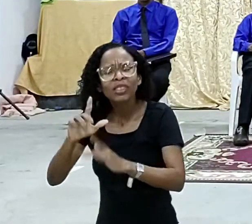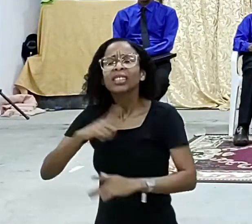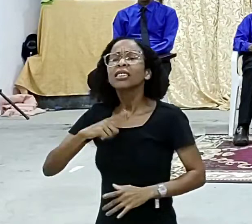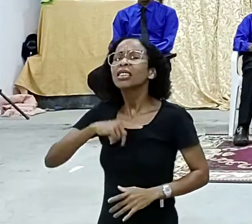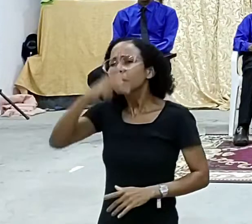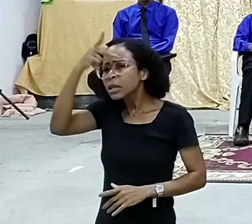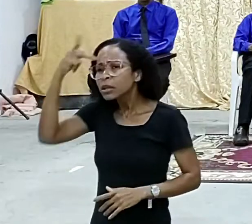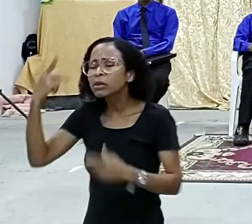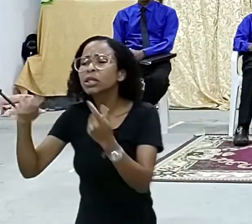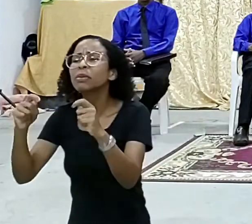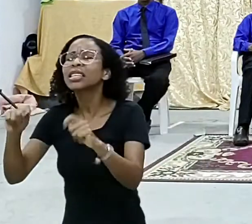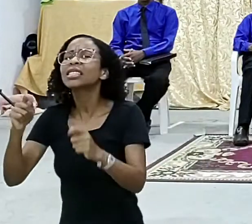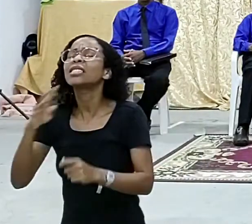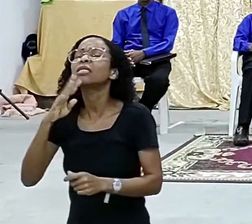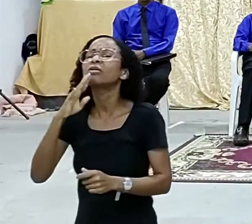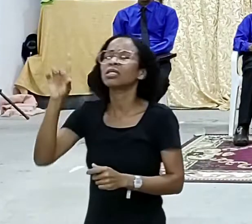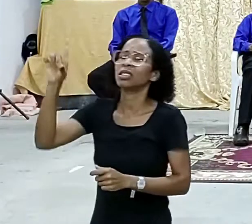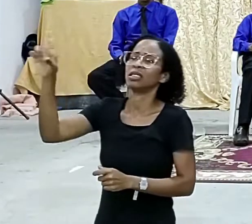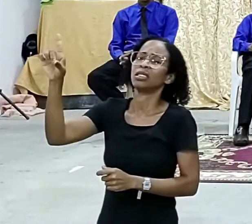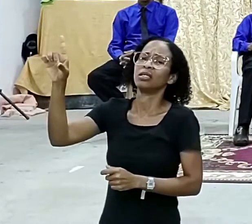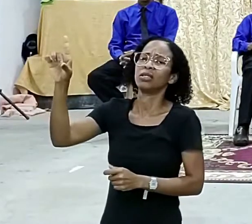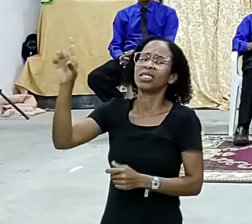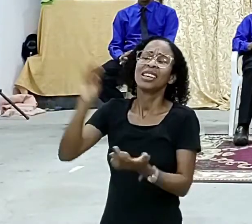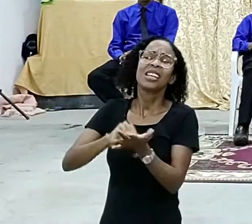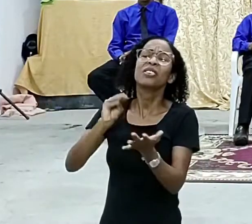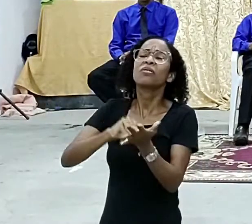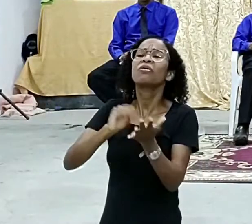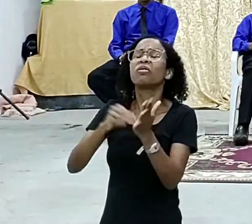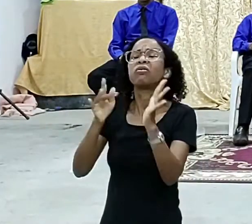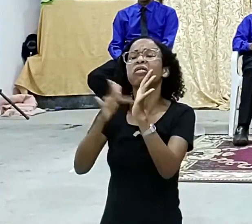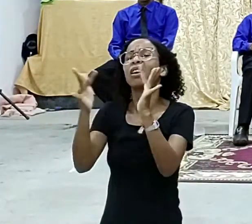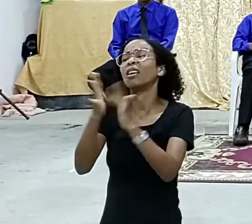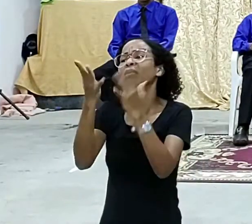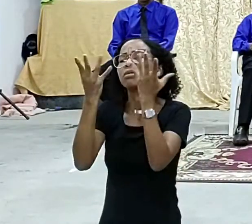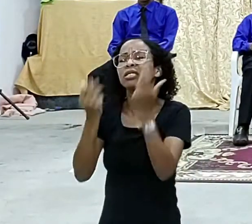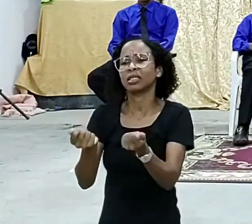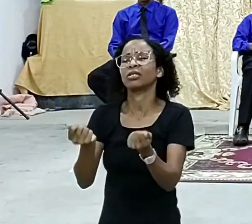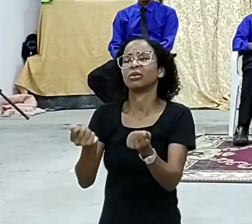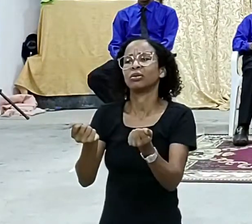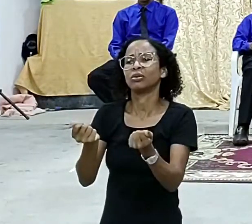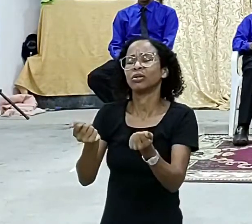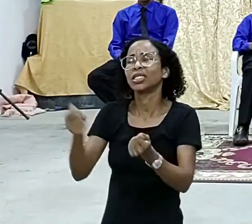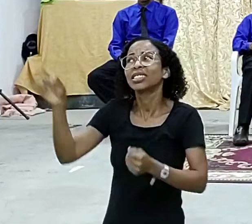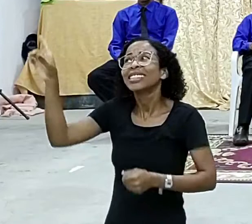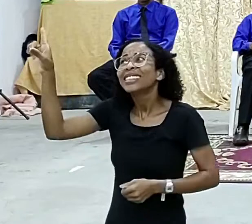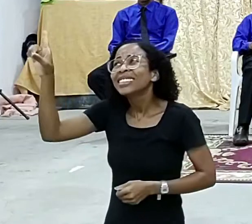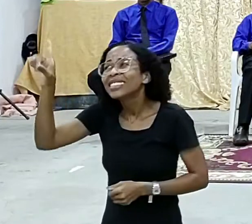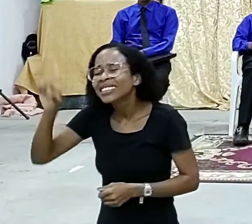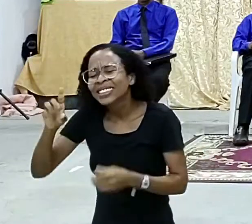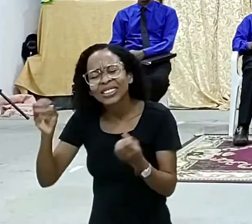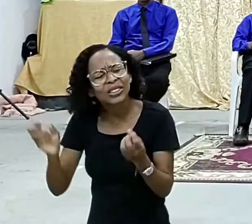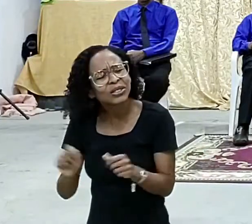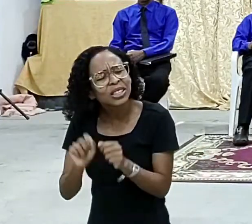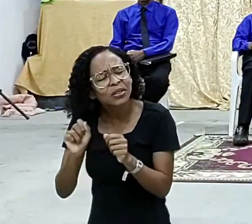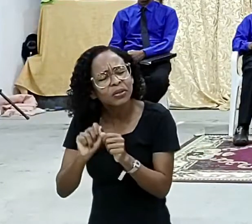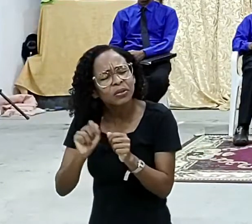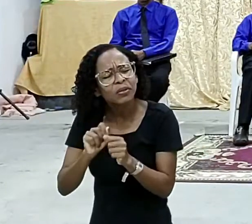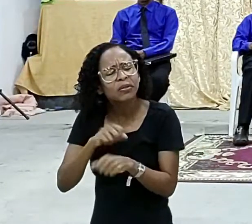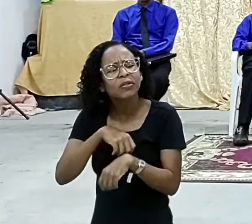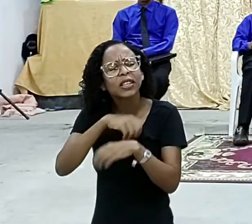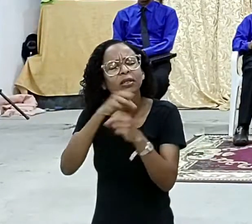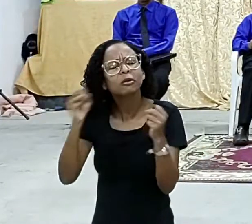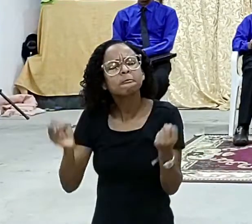Deus, ele fez e faz coisas grandes. Deus, ele cuida do que é meu e do